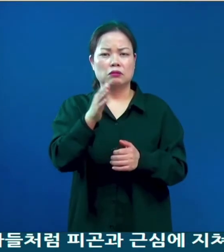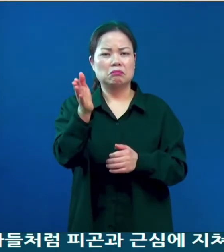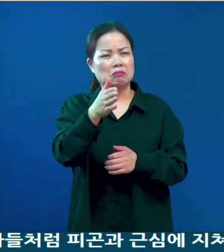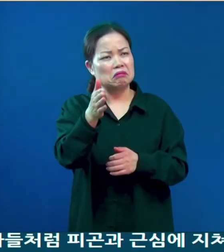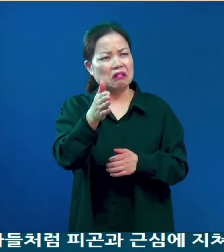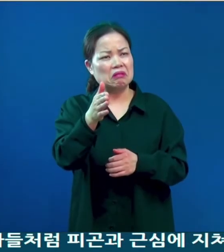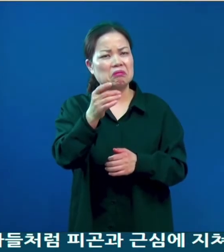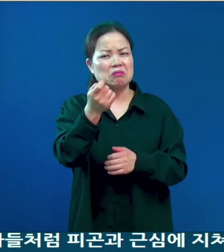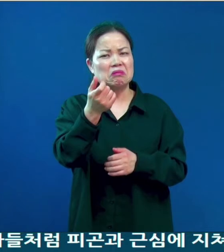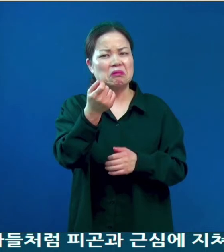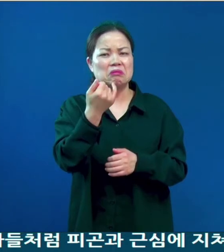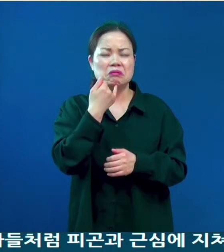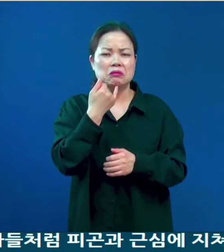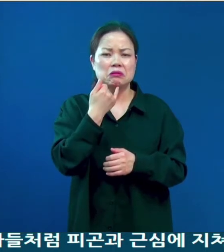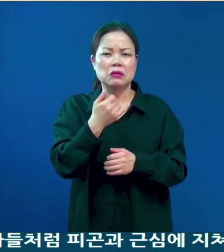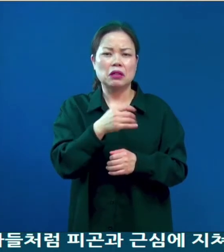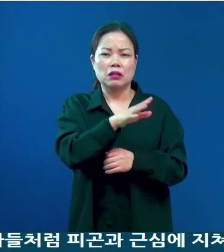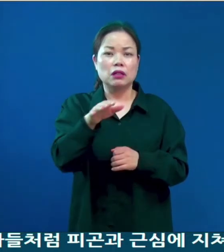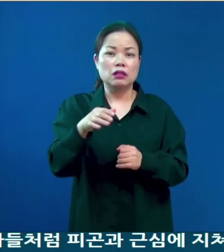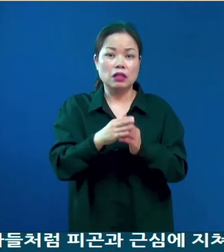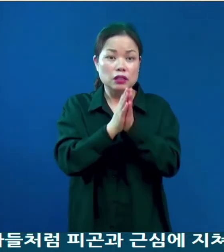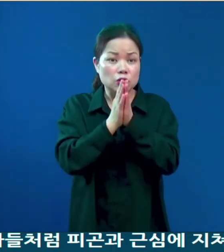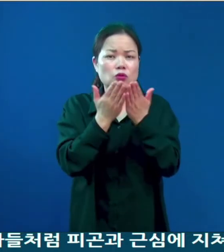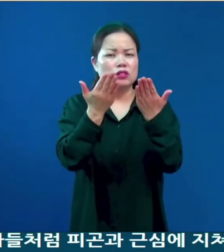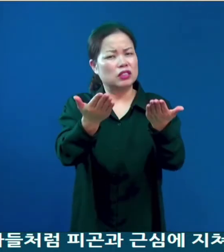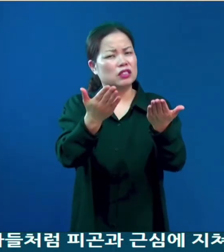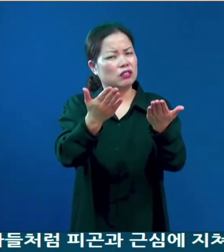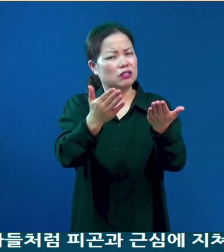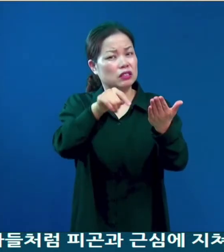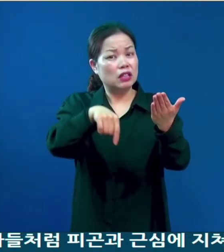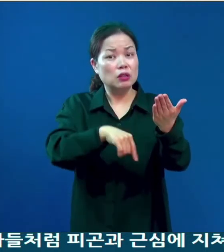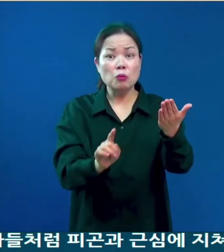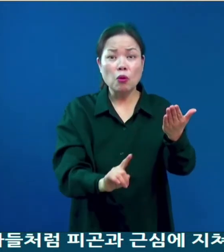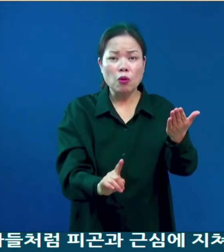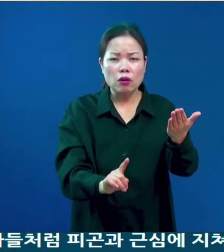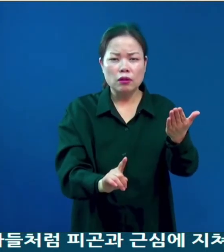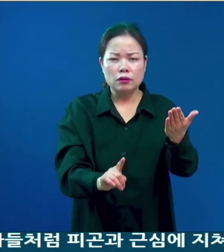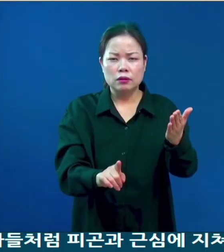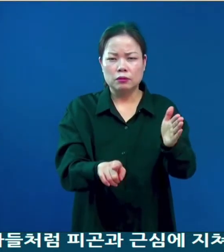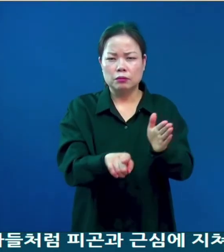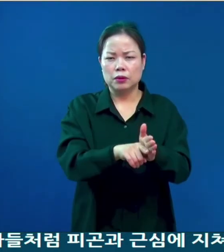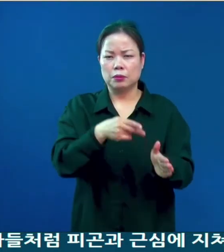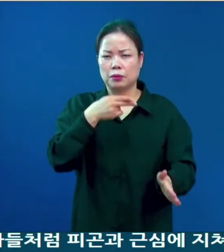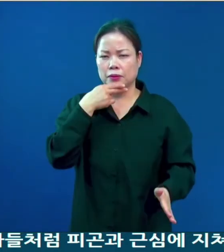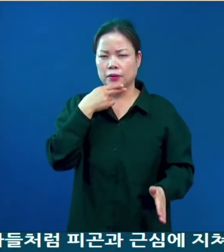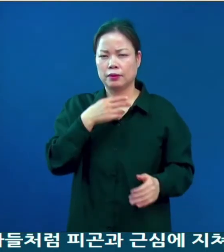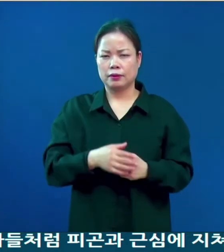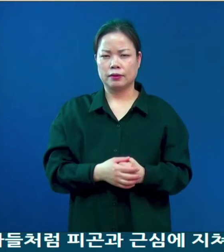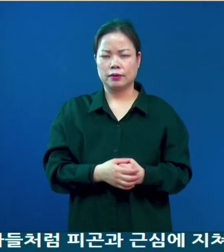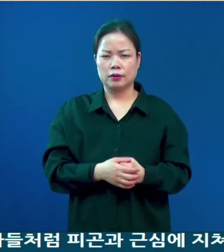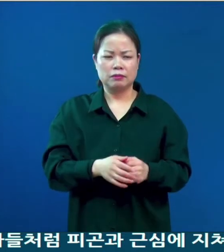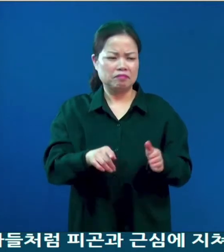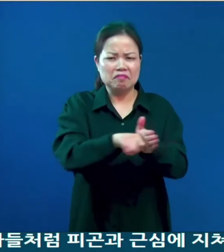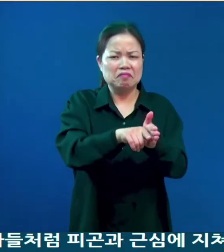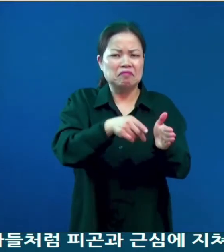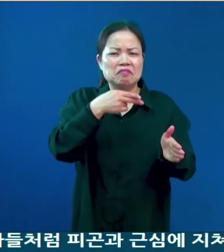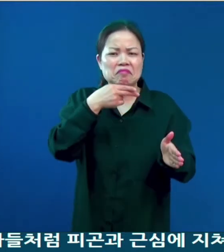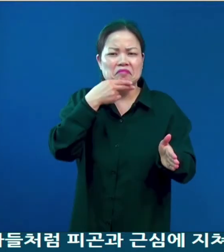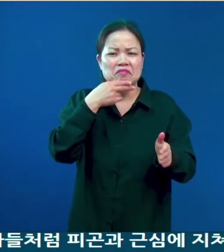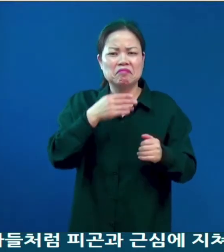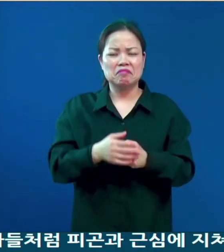하는 기도, 간절함이 빠진 우리의 기도는 그 안에 뭐가 있는 거예요? 불신이 가득한 거예요. 불신이 가득한